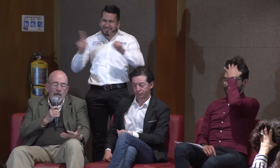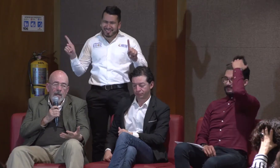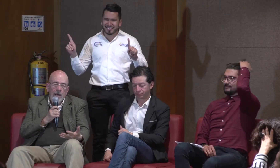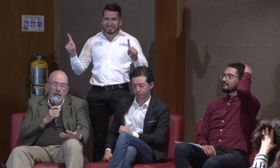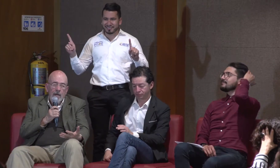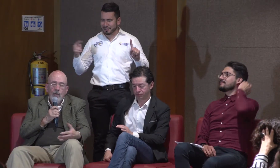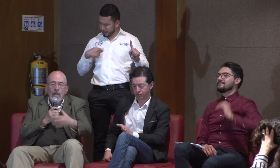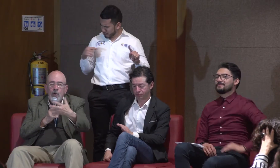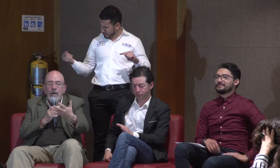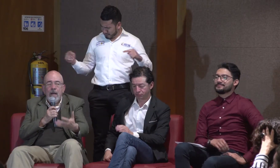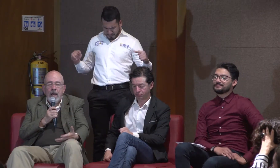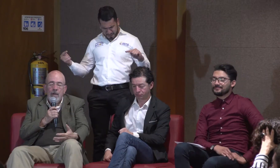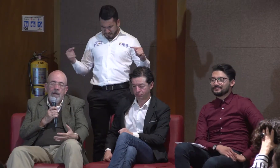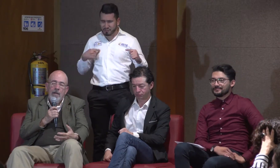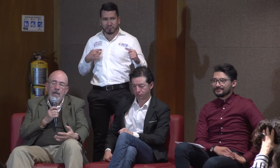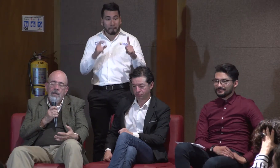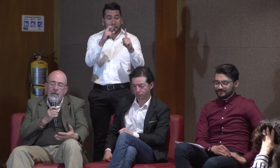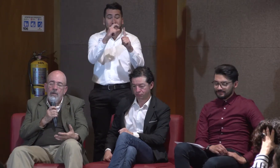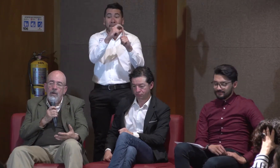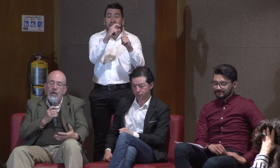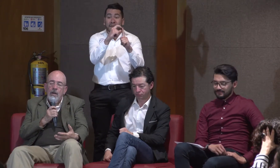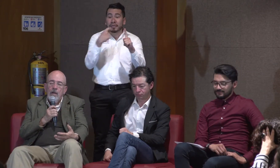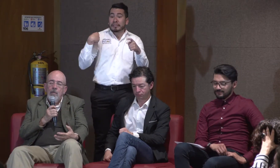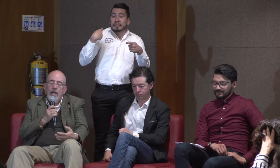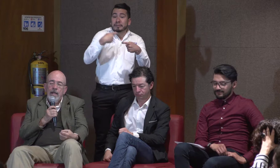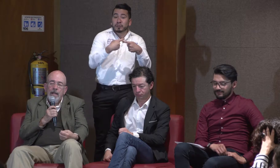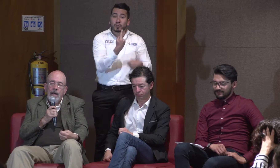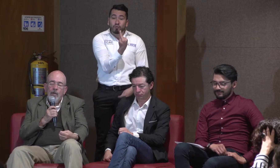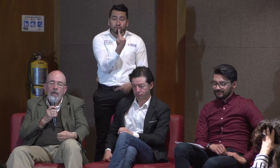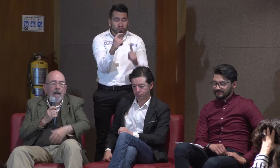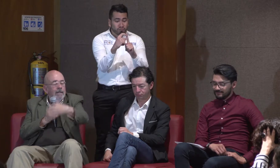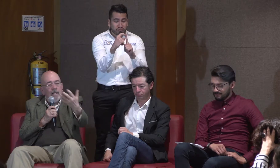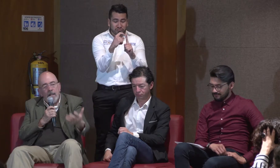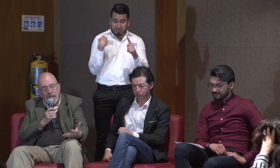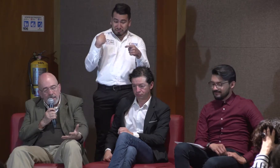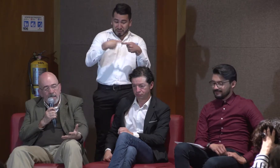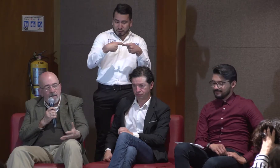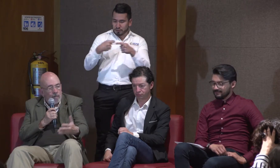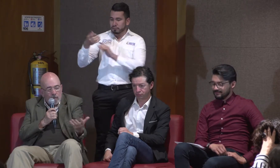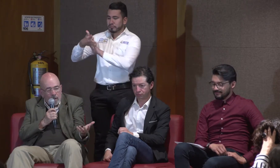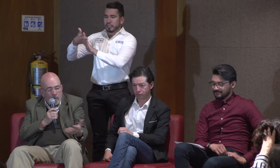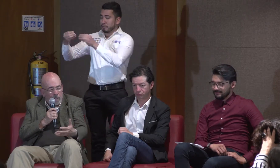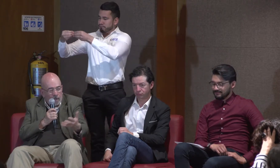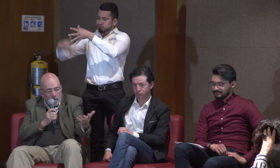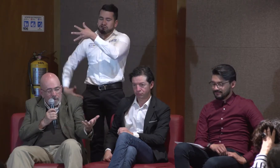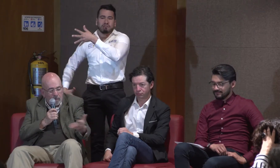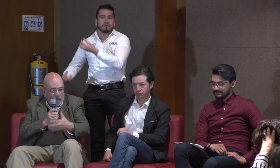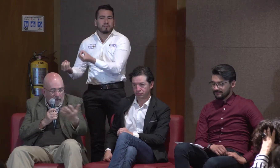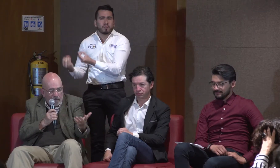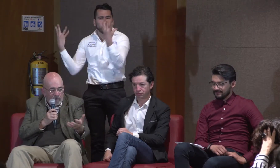Entonces, una sola palabra de español puede generar una cantidad de señas y uno no sabe por